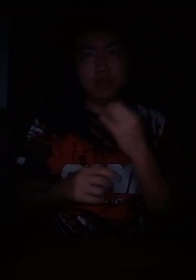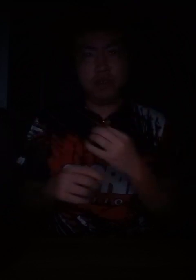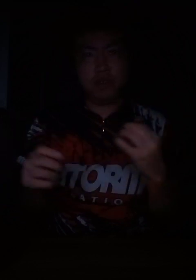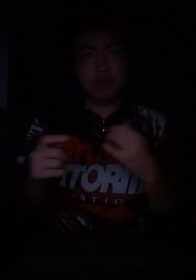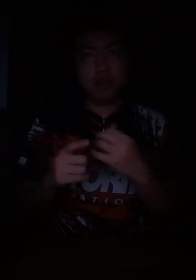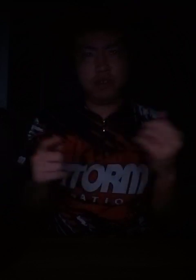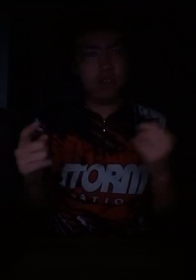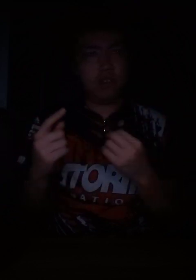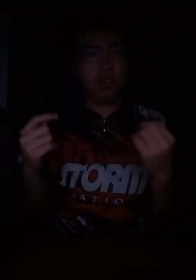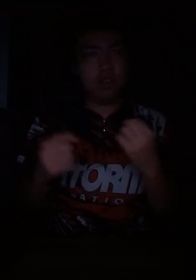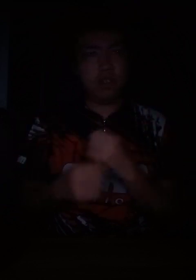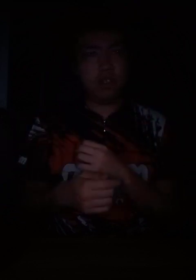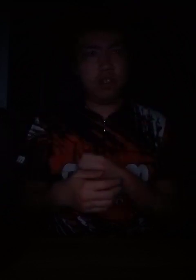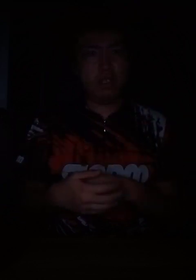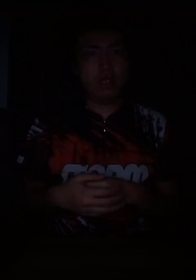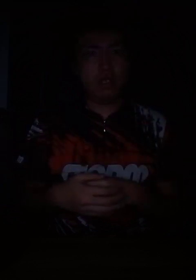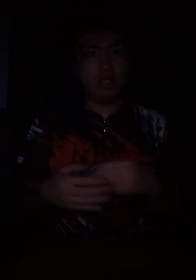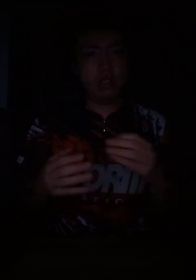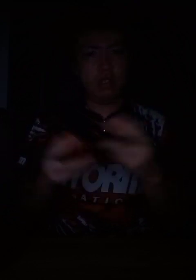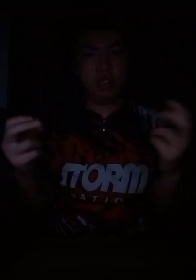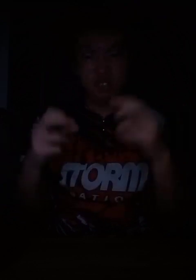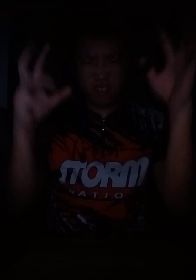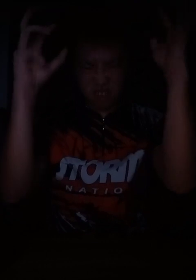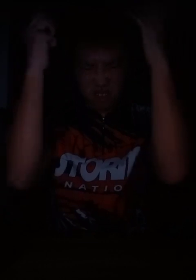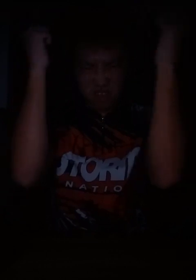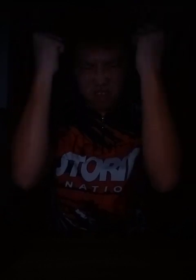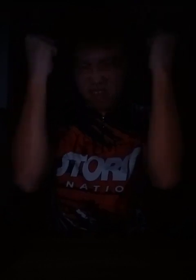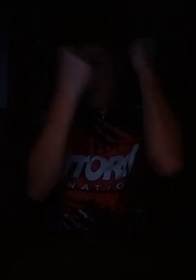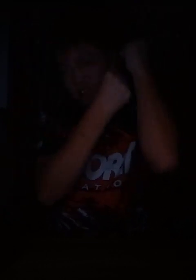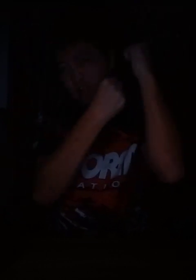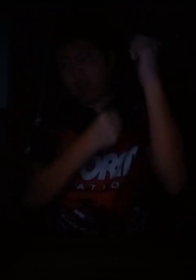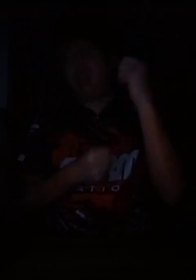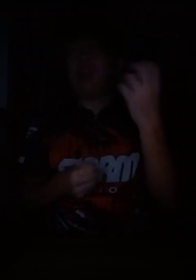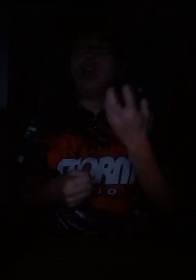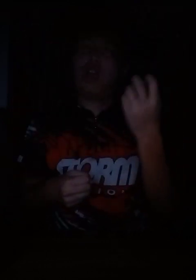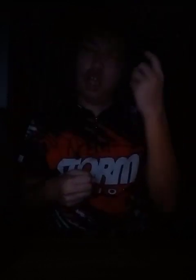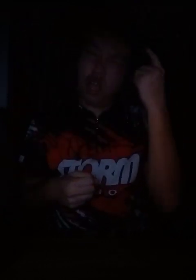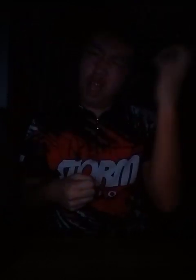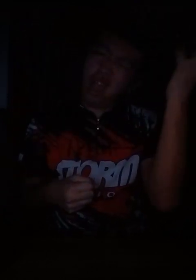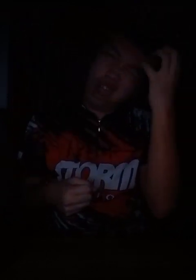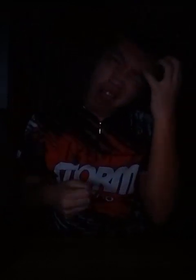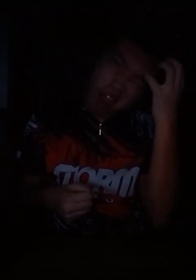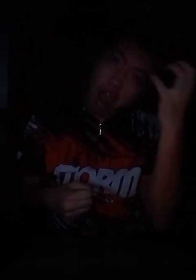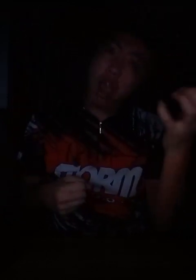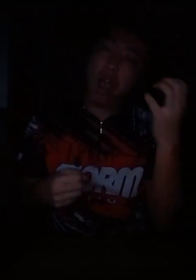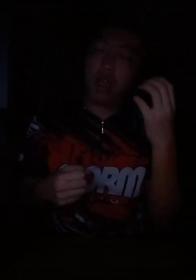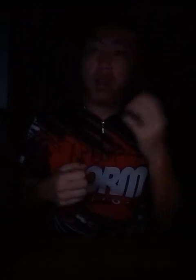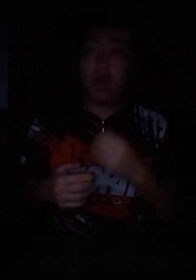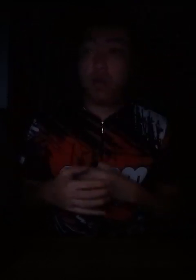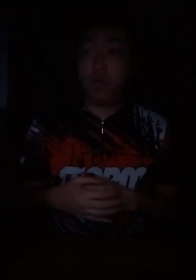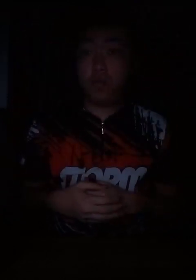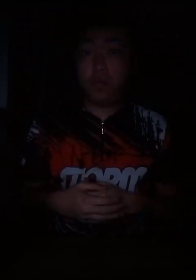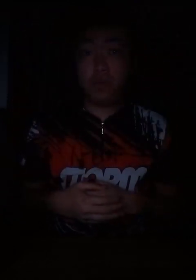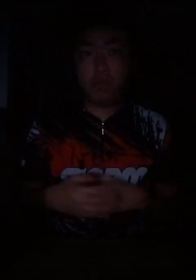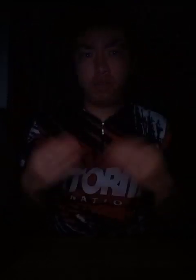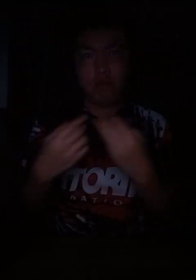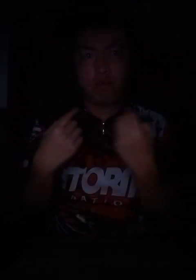견딜 수밖에 없었는데요. 양손으로 머리를 쥐어뜯겨 그날 이후로 가벼운 뇌진탕 증상이 느껴진다고 합니다. 몸의 상처도